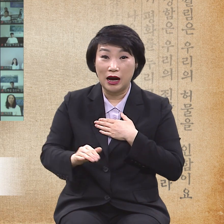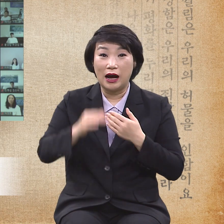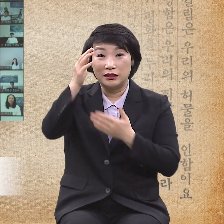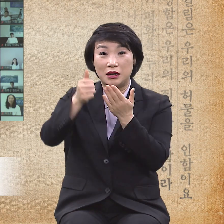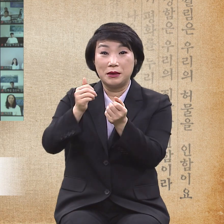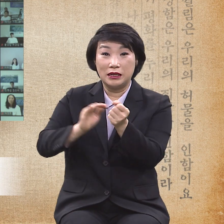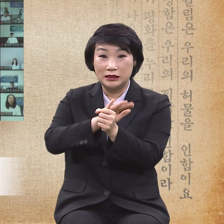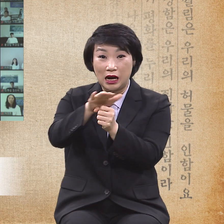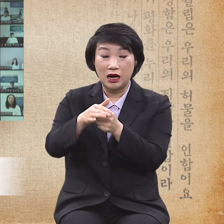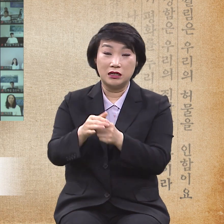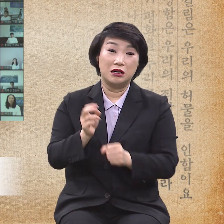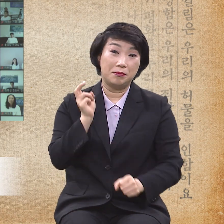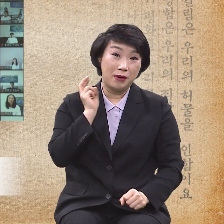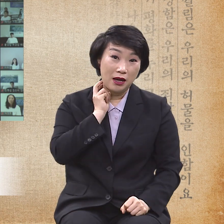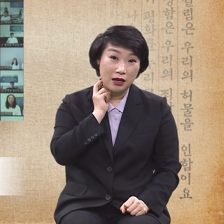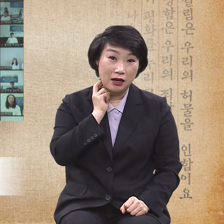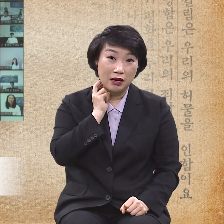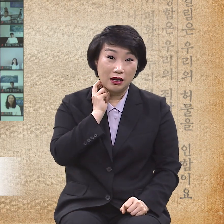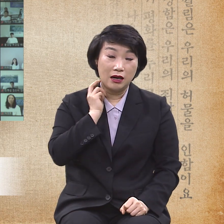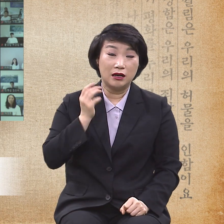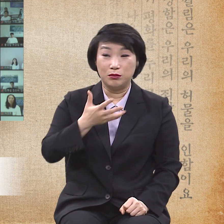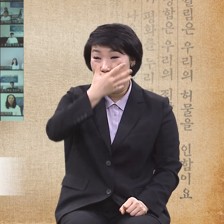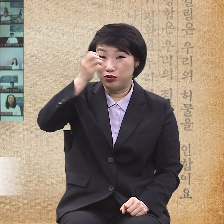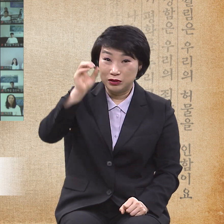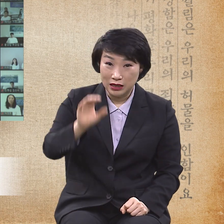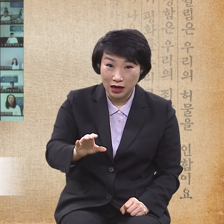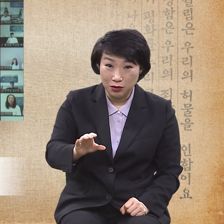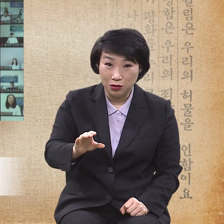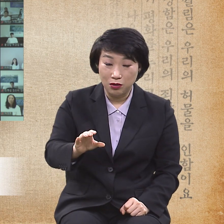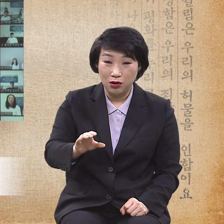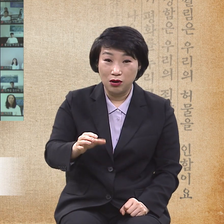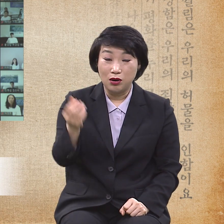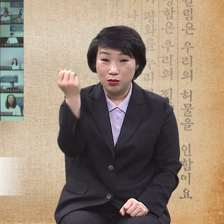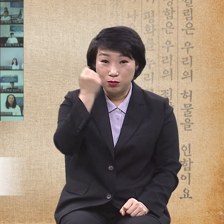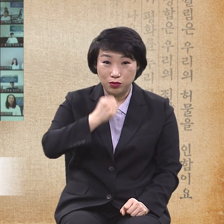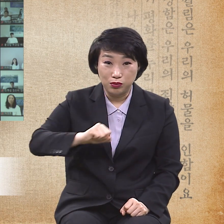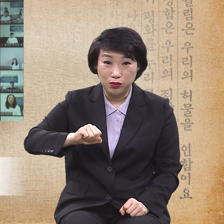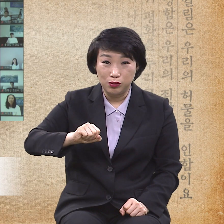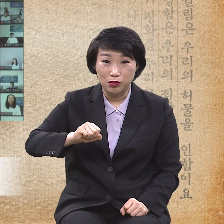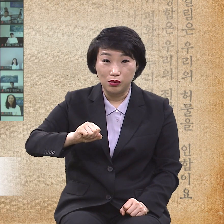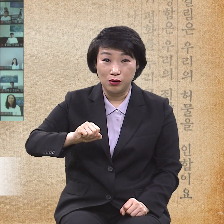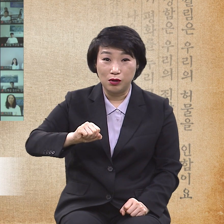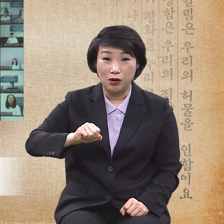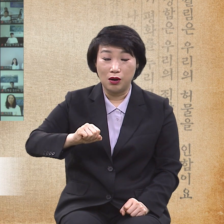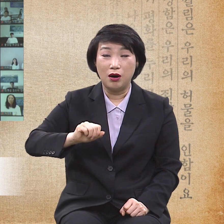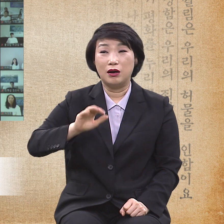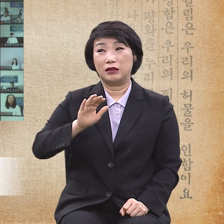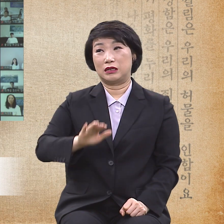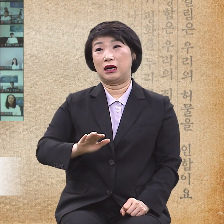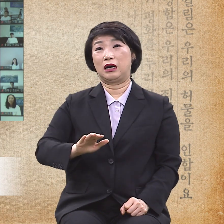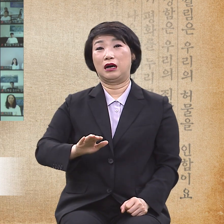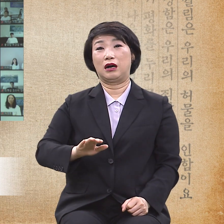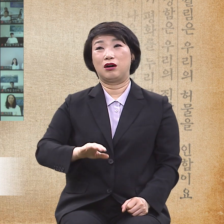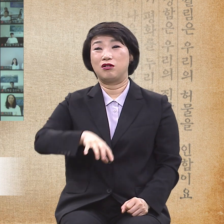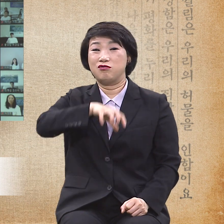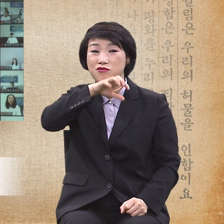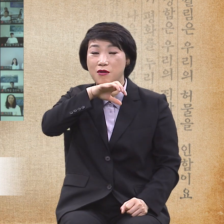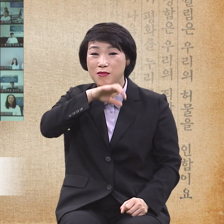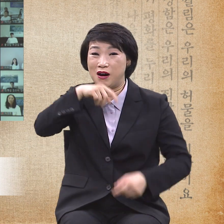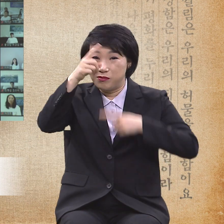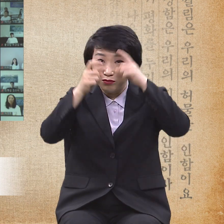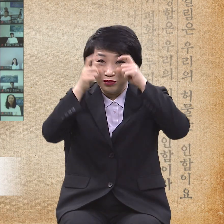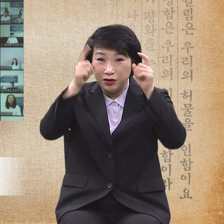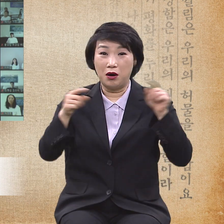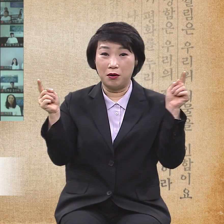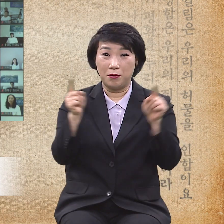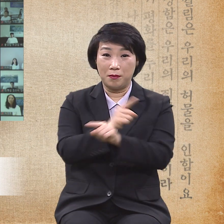하나님의 사랑을 배신하고 무시하고 불순종하고 그저 원망